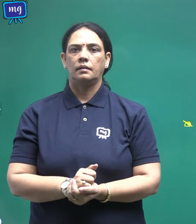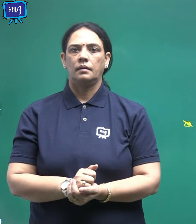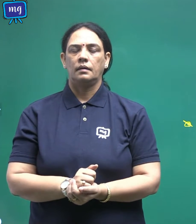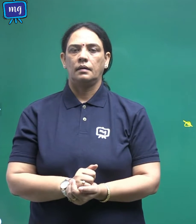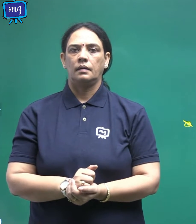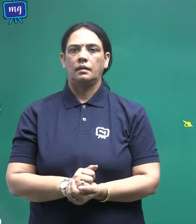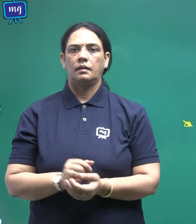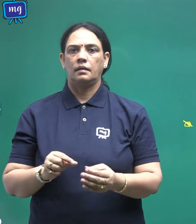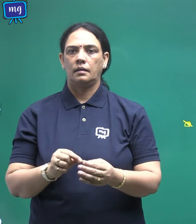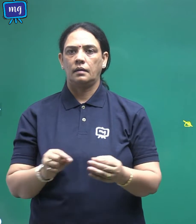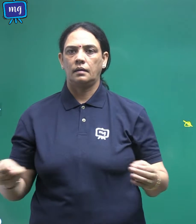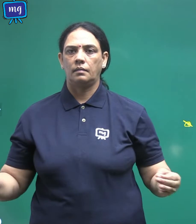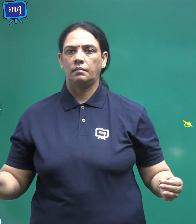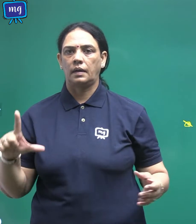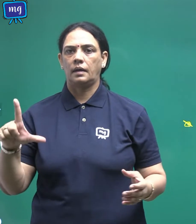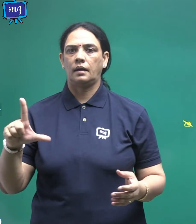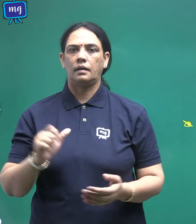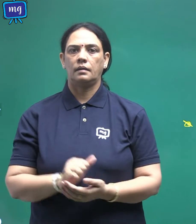लंबाई